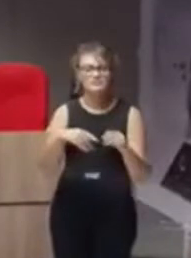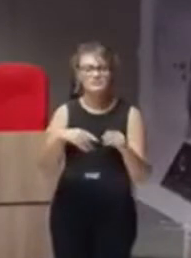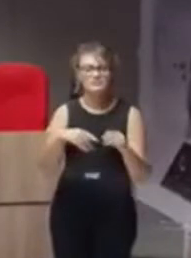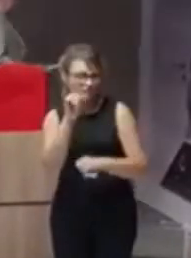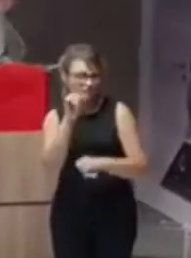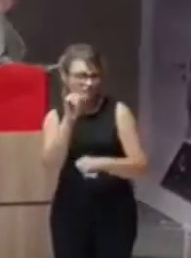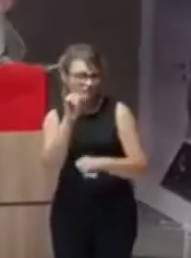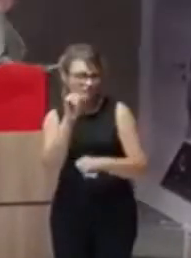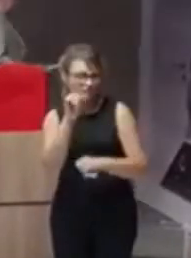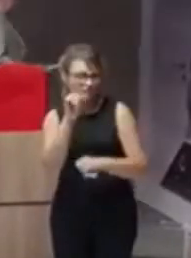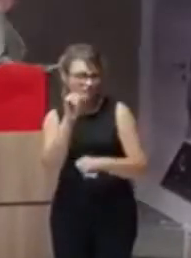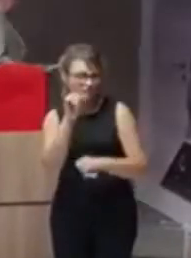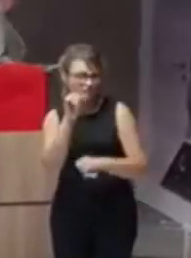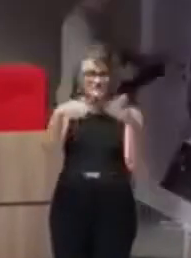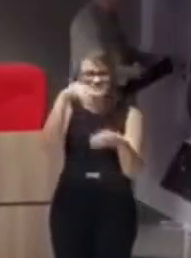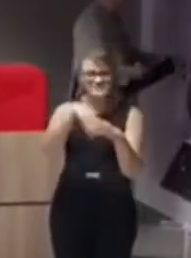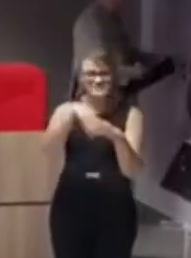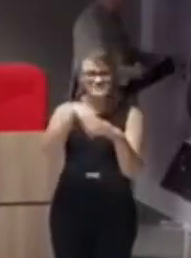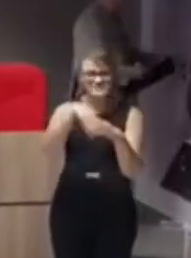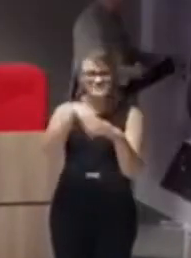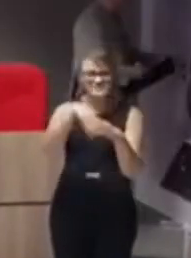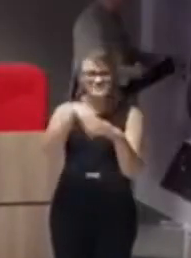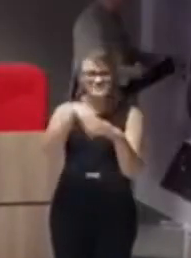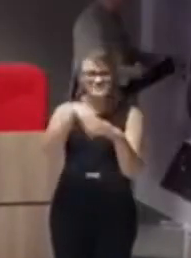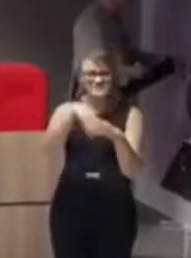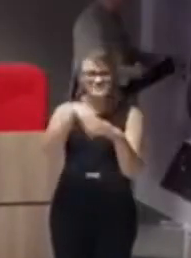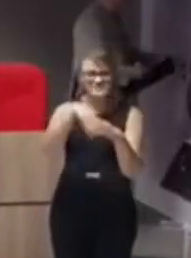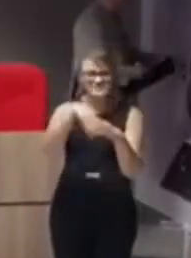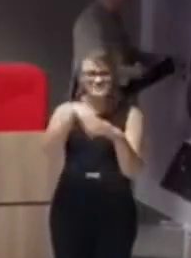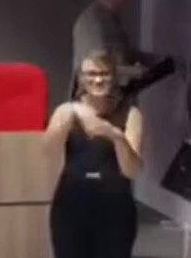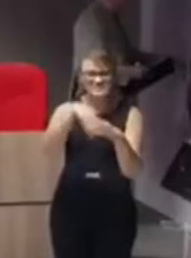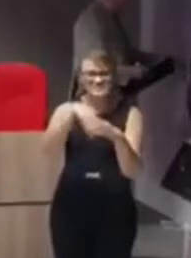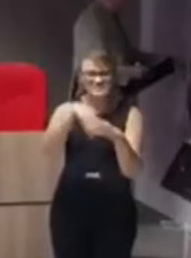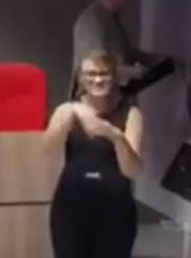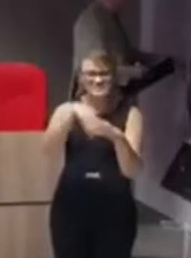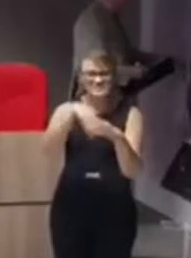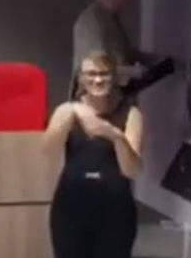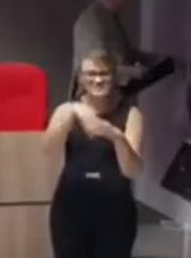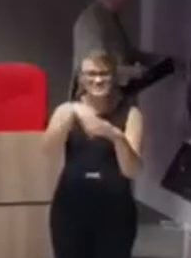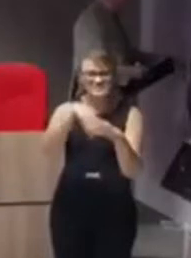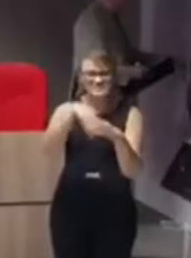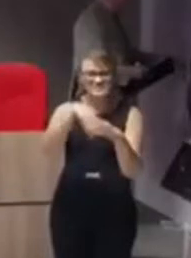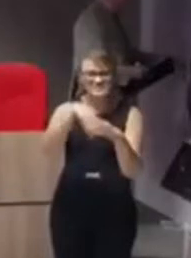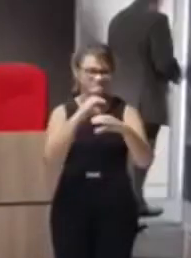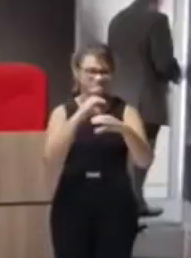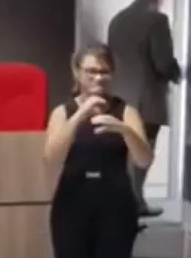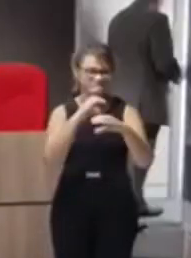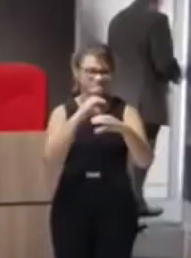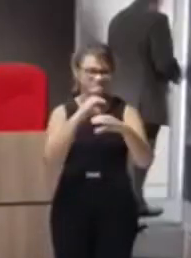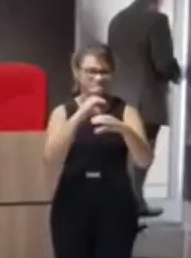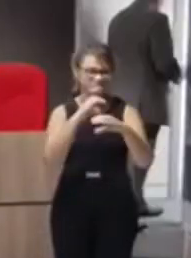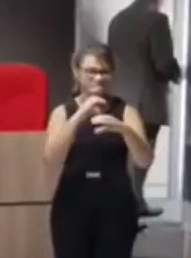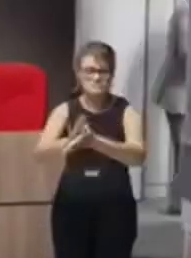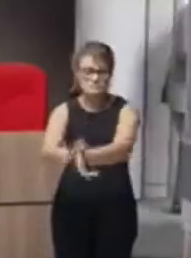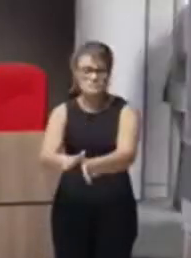organização, violência na gestão, comunicação pouco clara, hierarquia